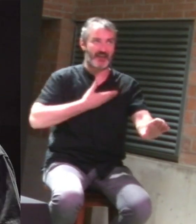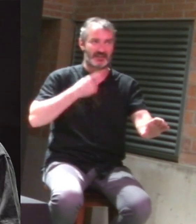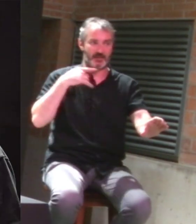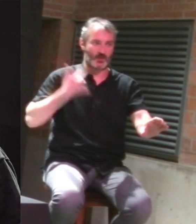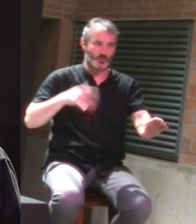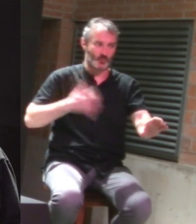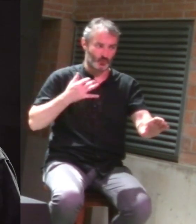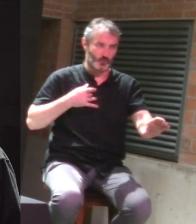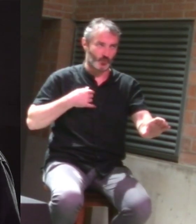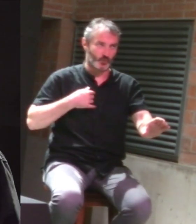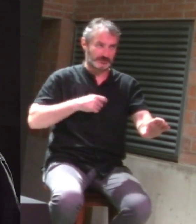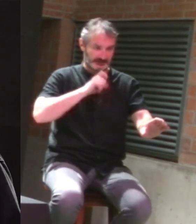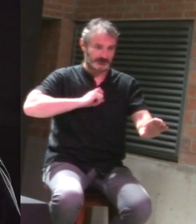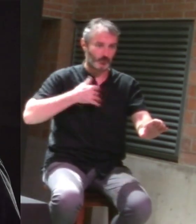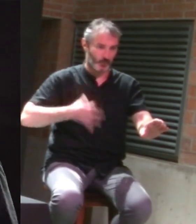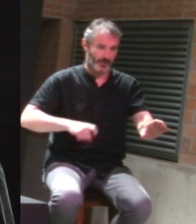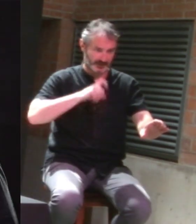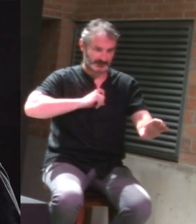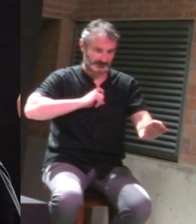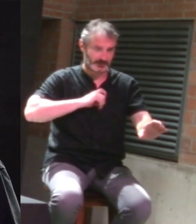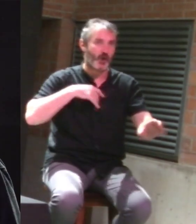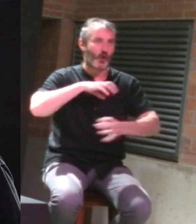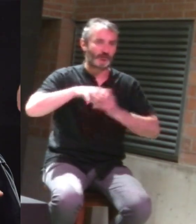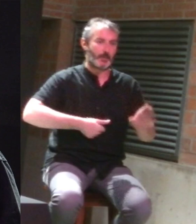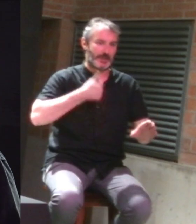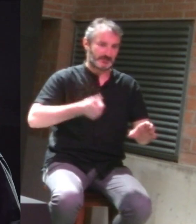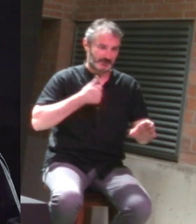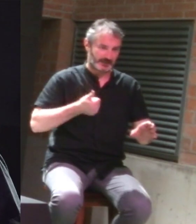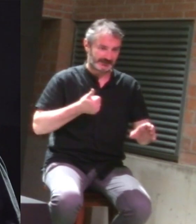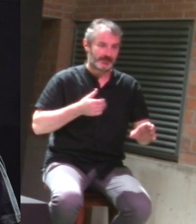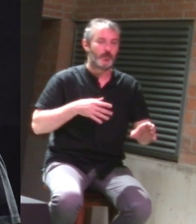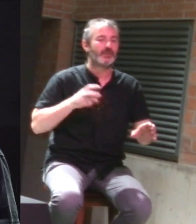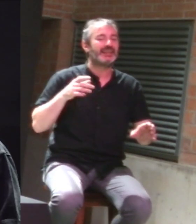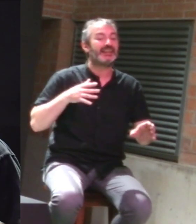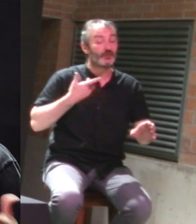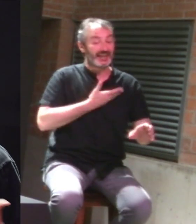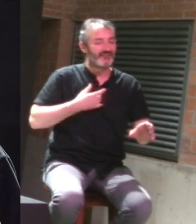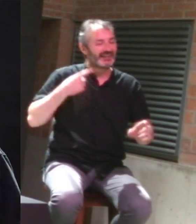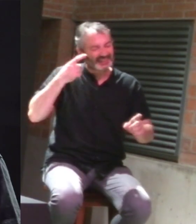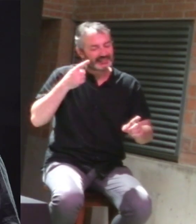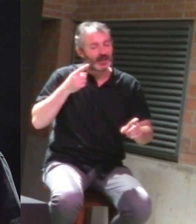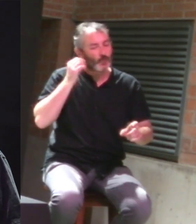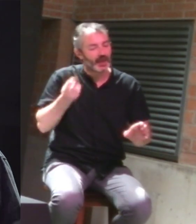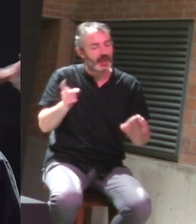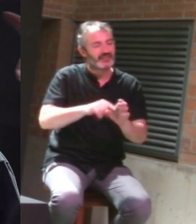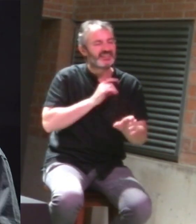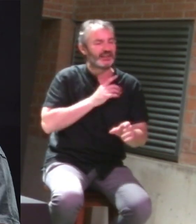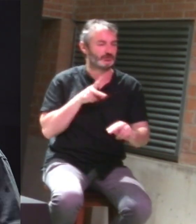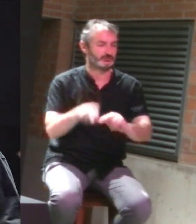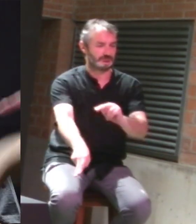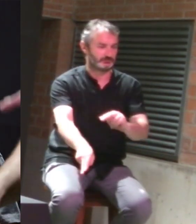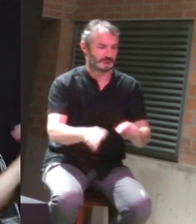resistencia, las cosas se iban a empeorar claramente, iba a haber más conflictividad, iba a ser más problemático, ¿no?,